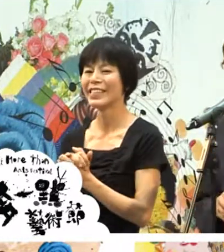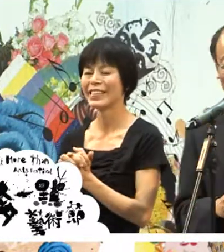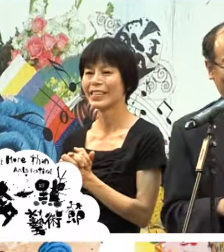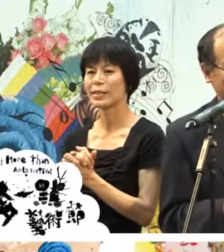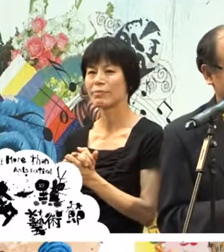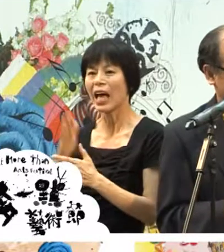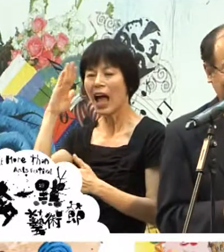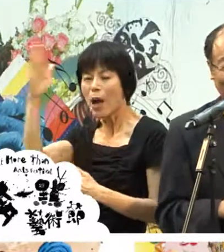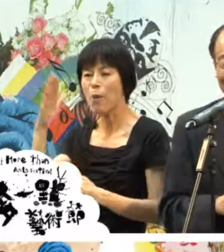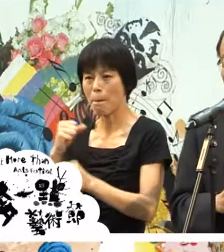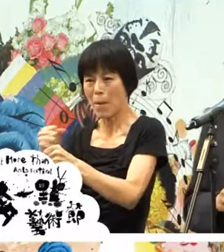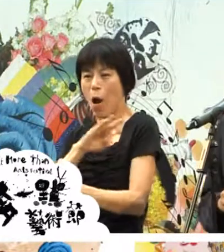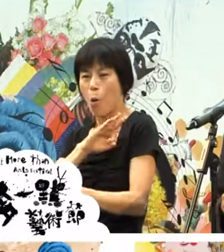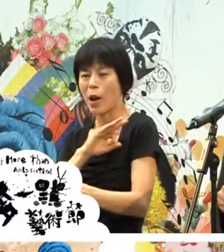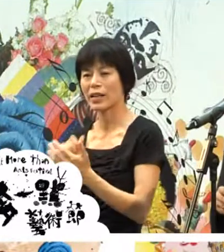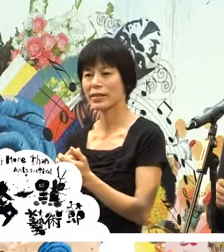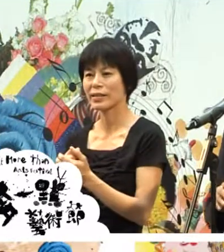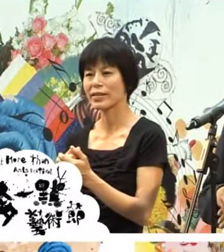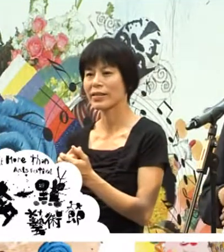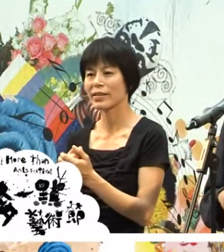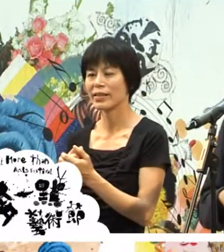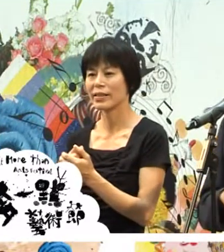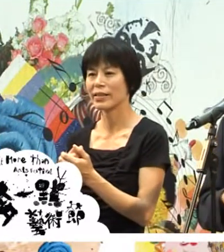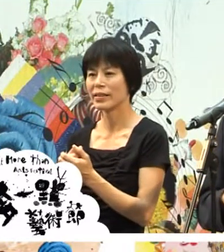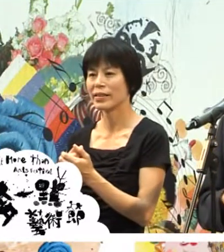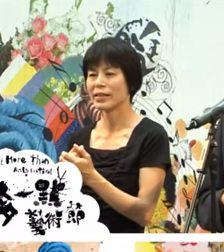咁我希望馬會呢邊咧，對